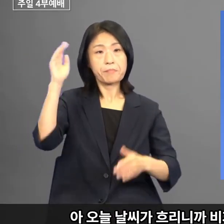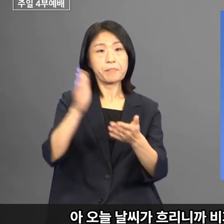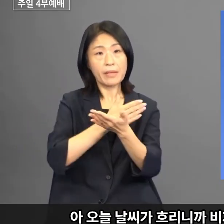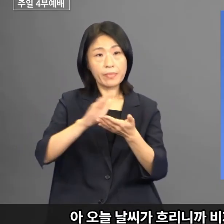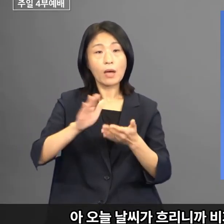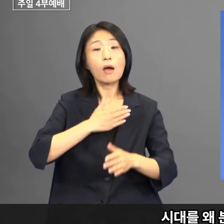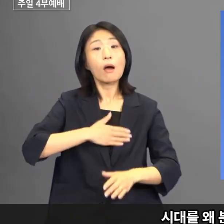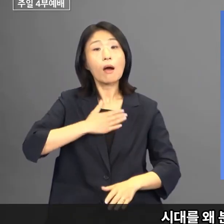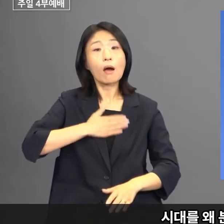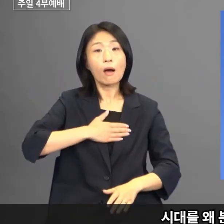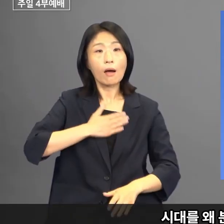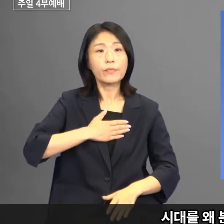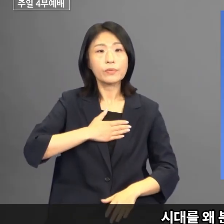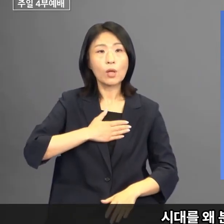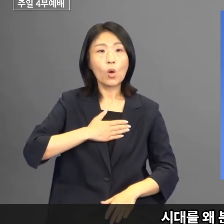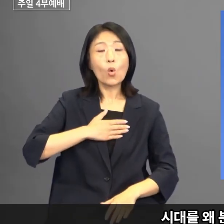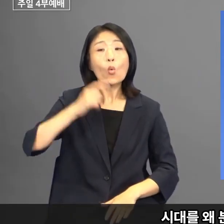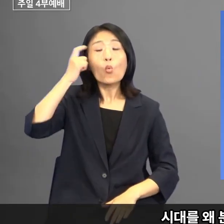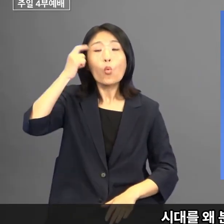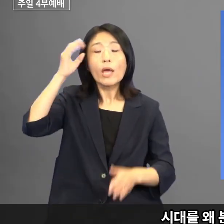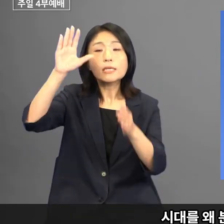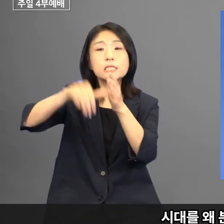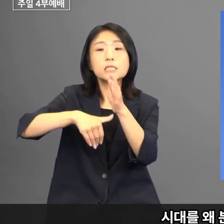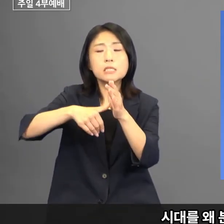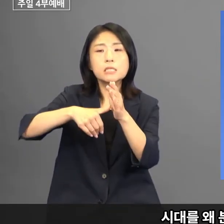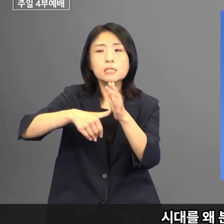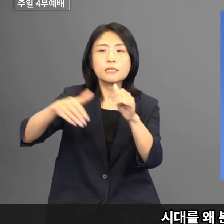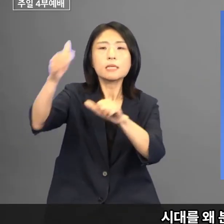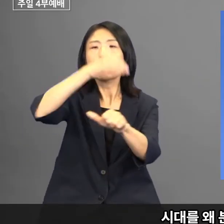그거는 분별하는데 시대를 왜 분별을 못하냐?